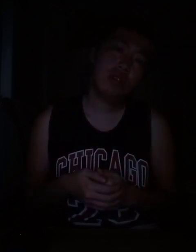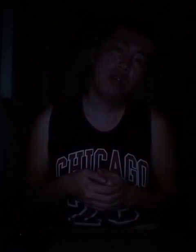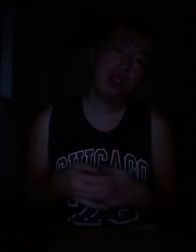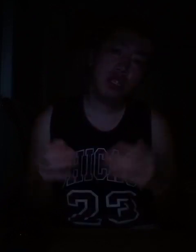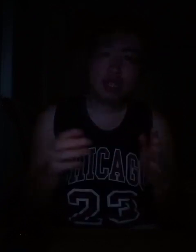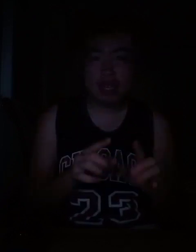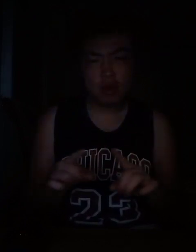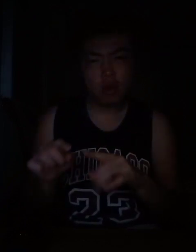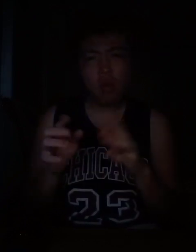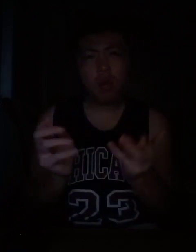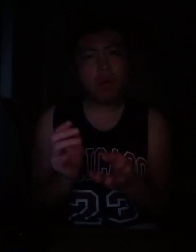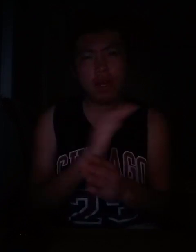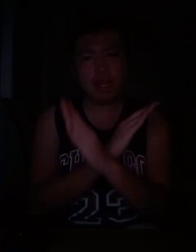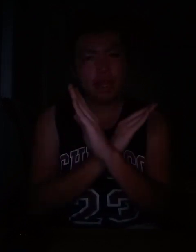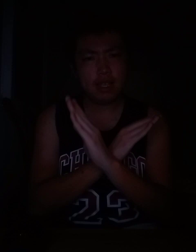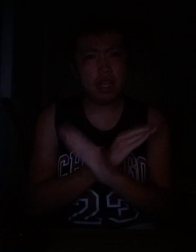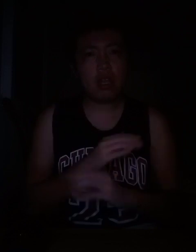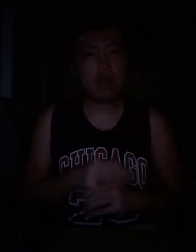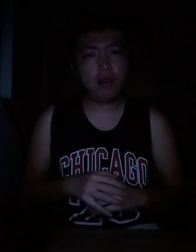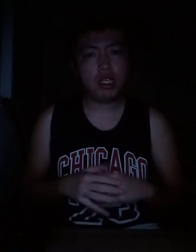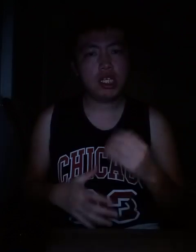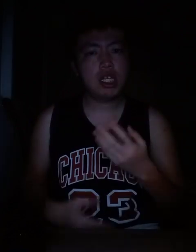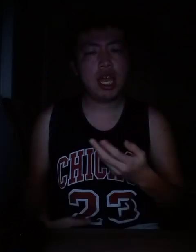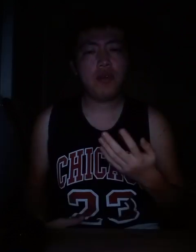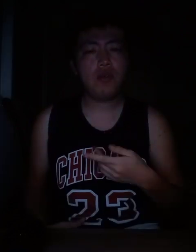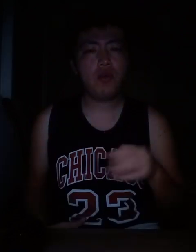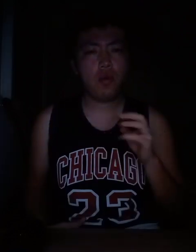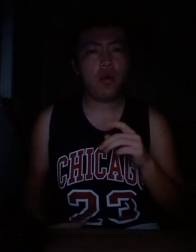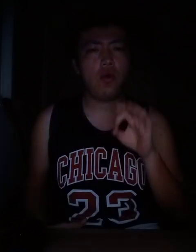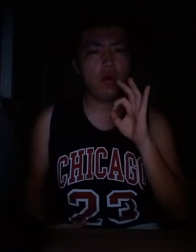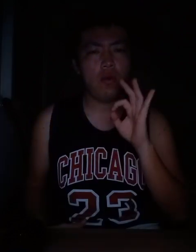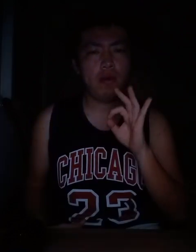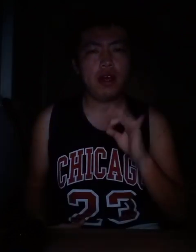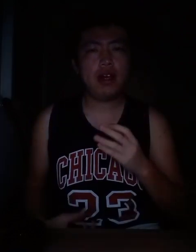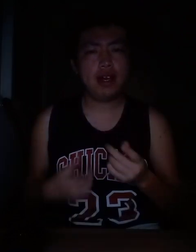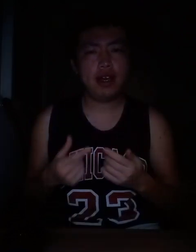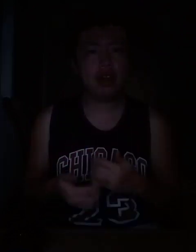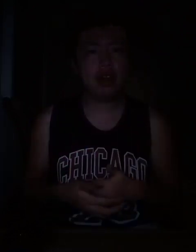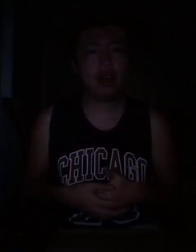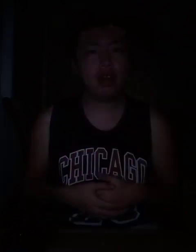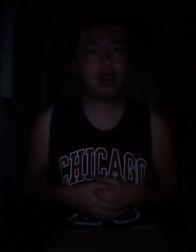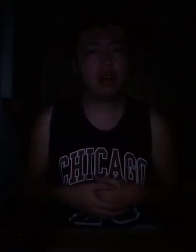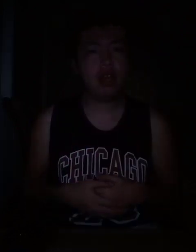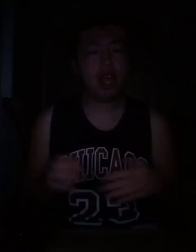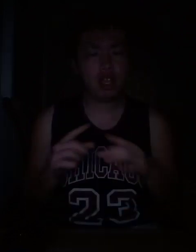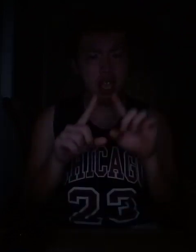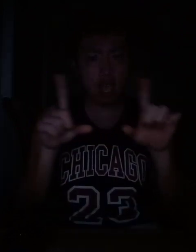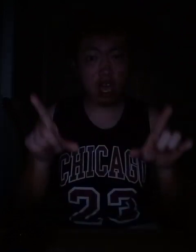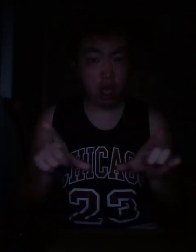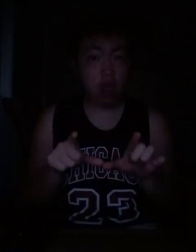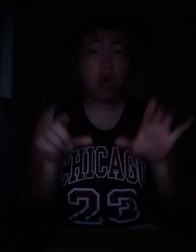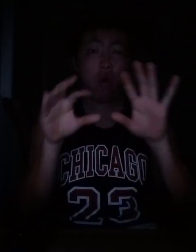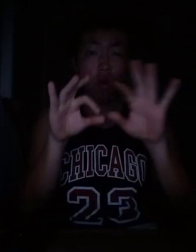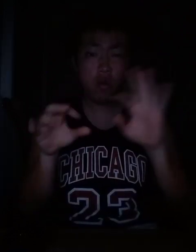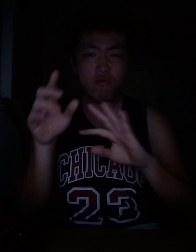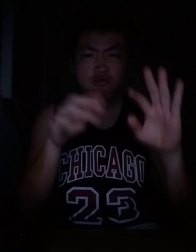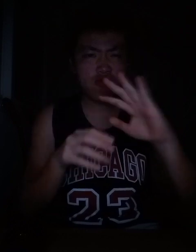자연은 공평하지 않다. 그러나 에너지는 공평해야만 한다. 태양광, 풍력,